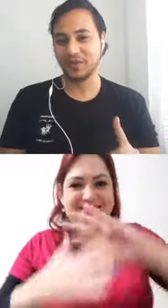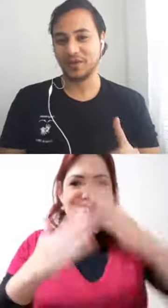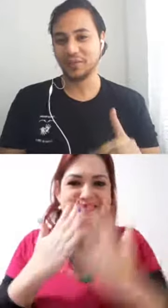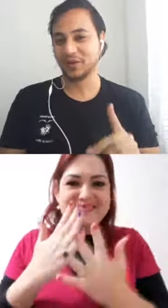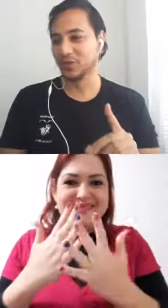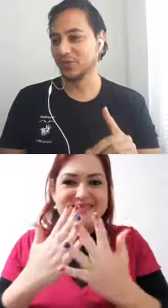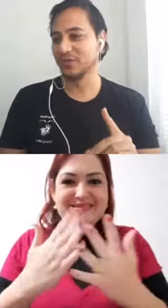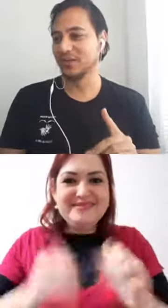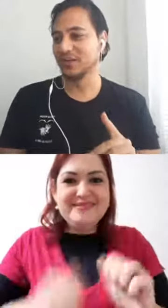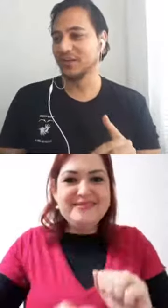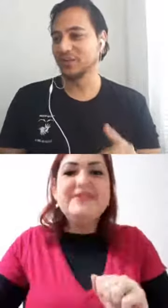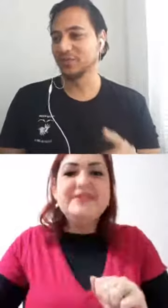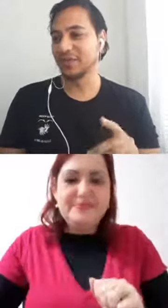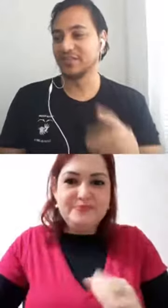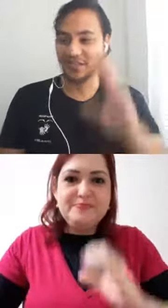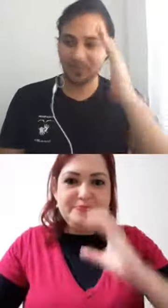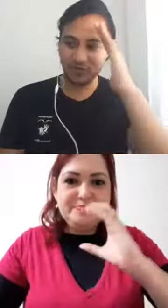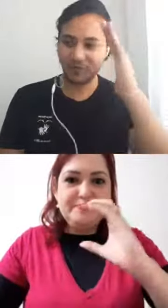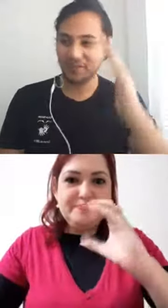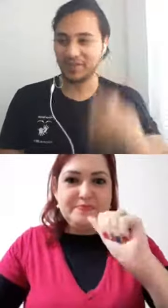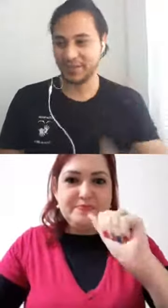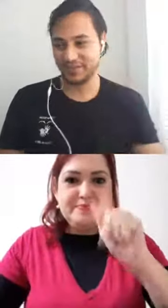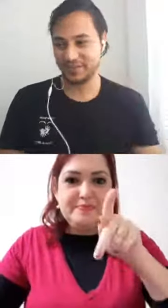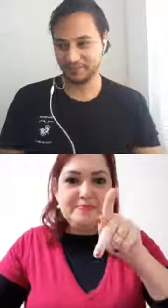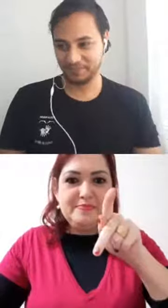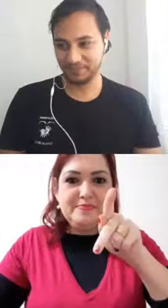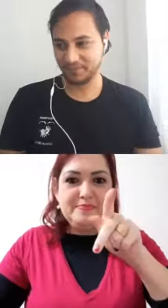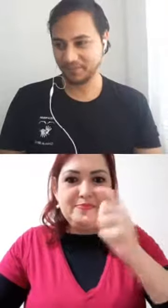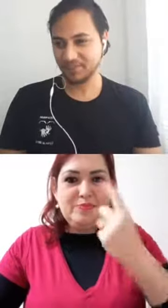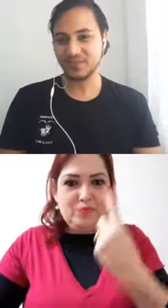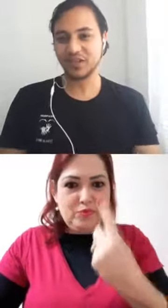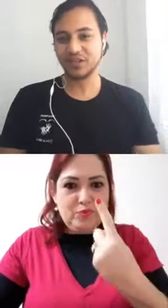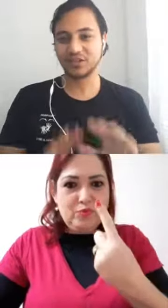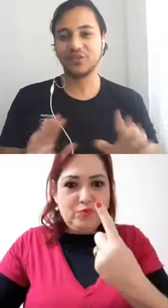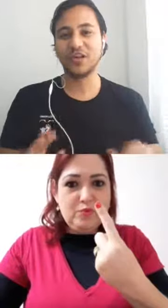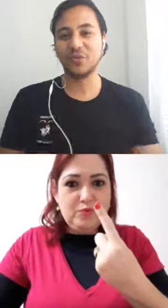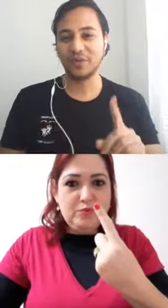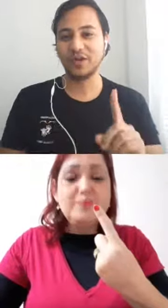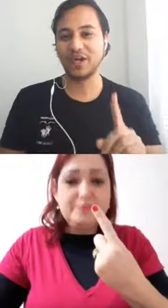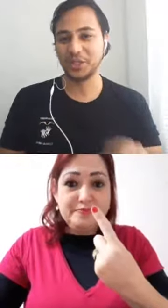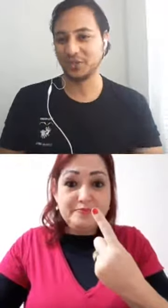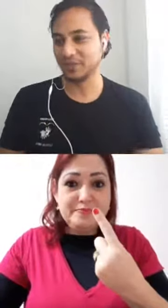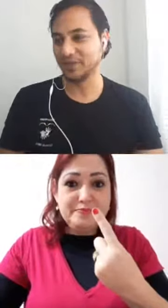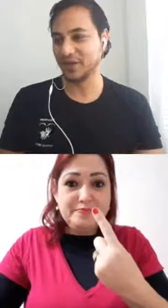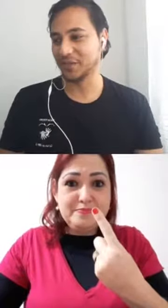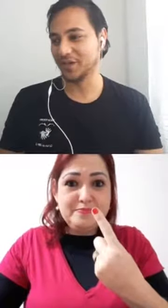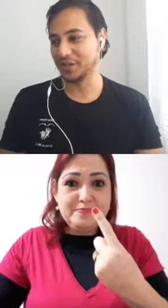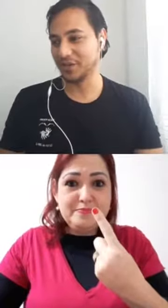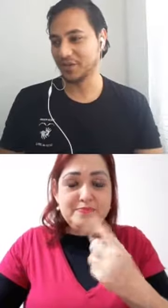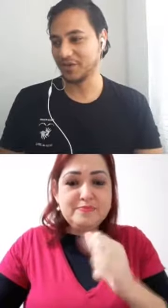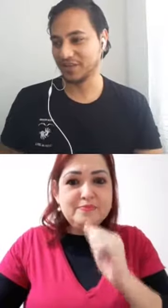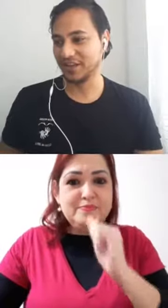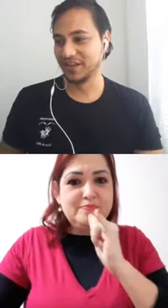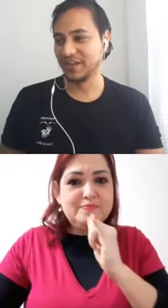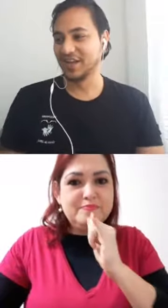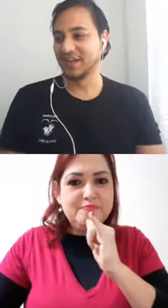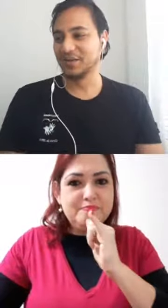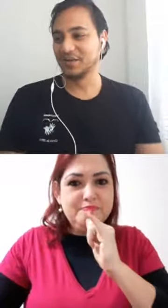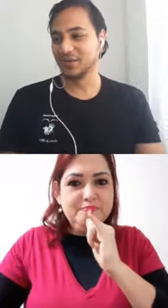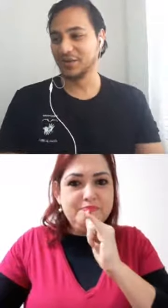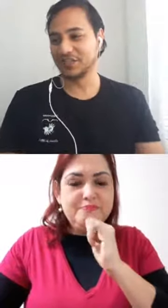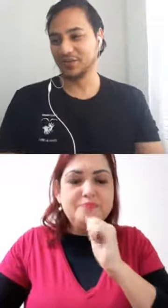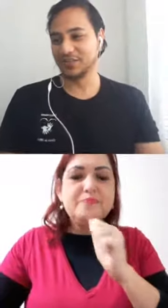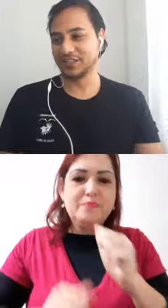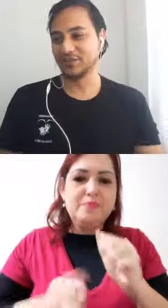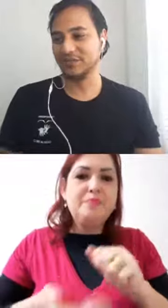né, o capítulo 1 dos princípios fundamentais. Então, só vou ler o primeiro artigo, né, o primeiro artigo para você.